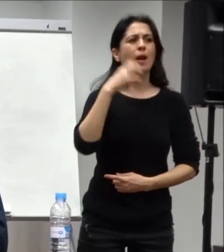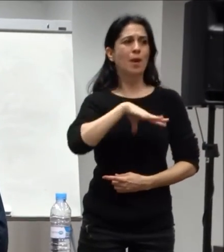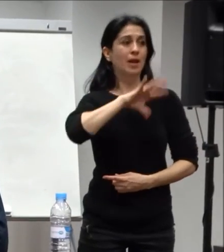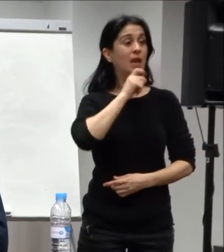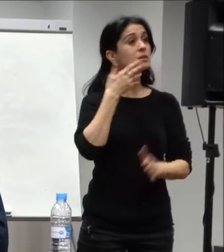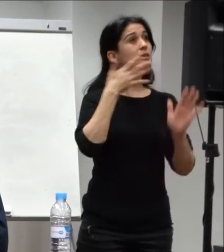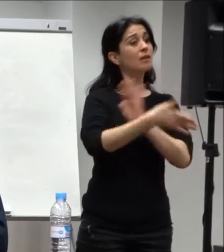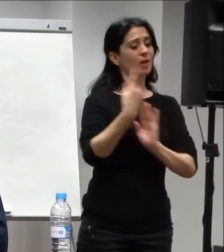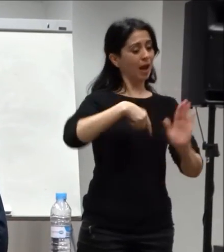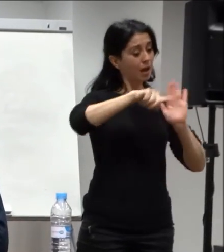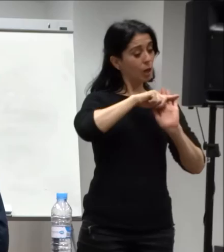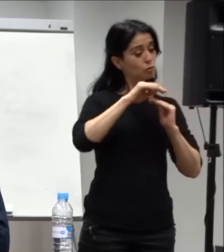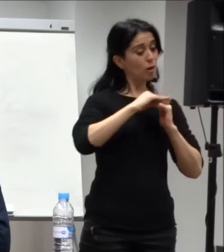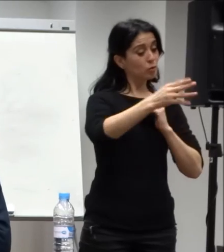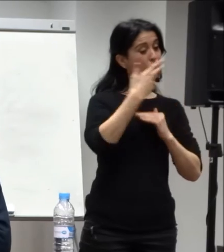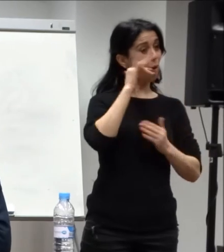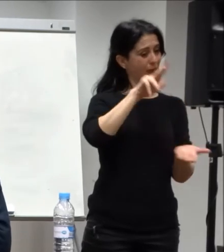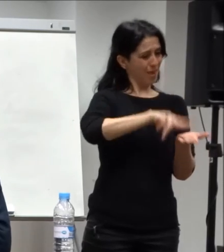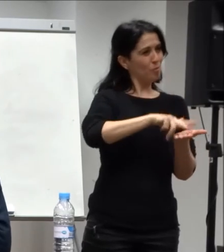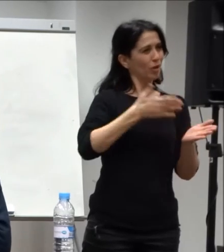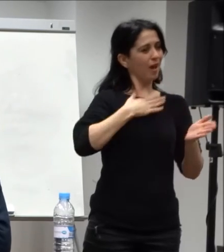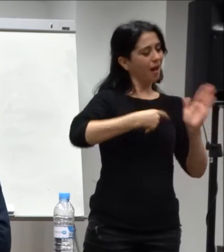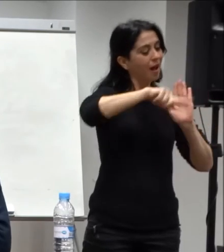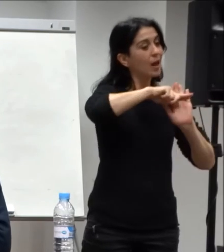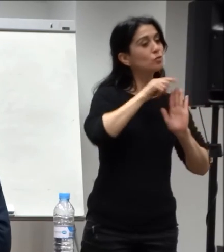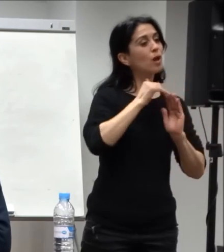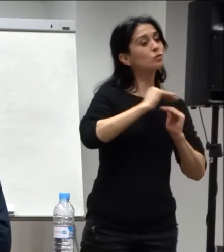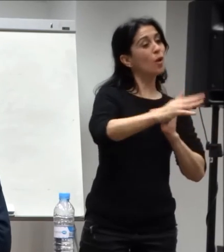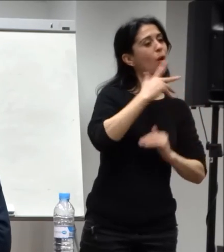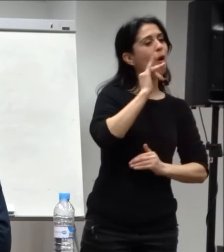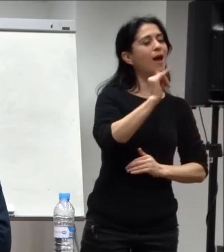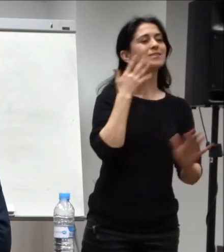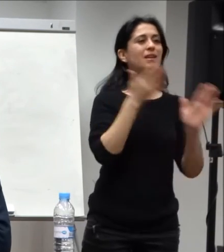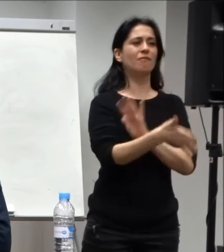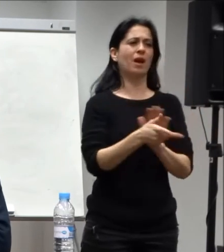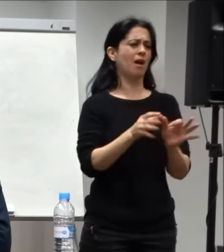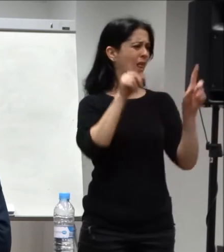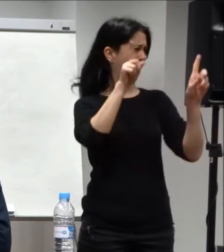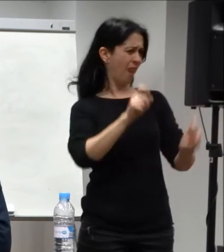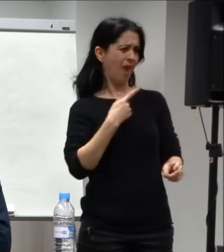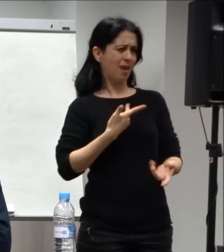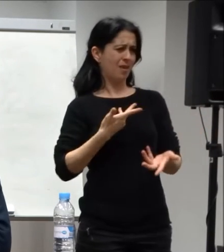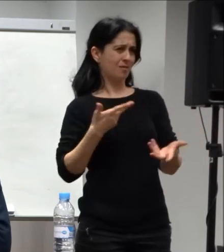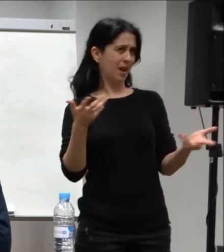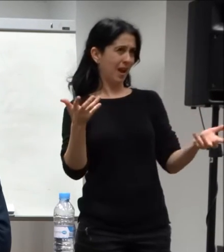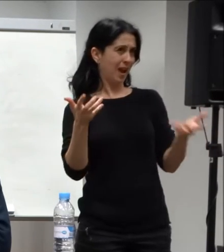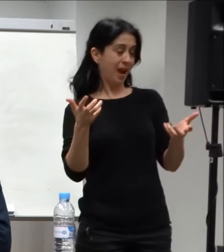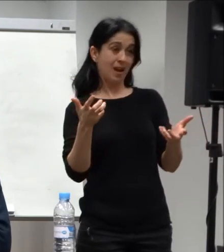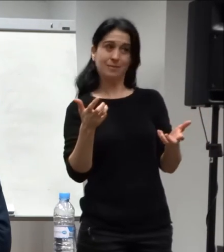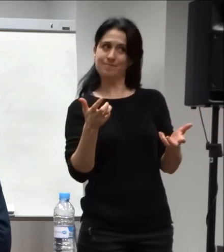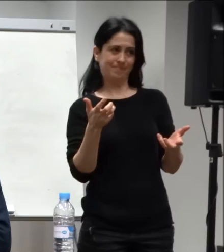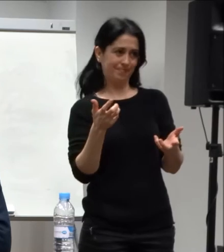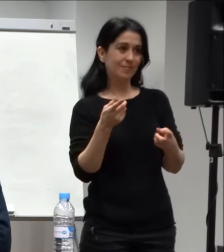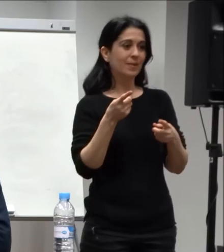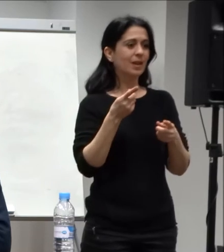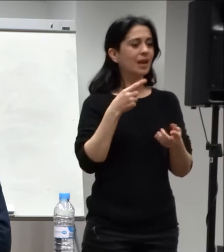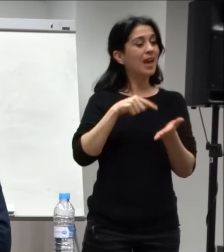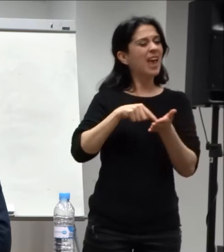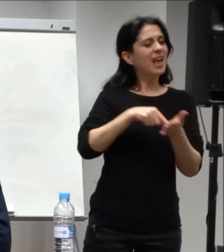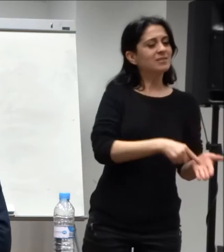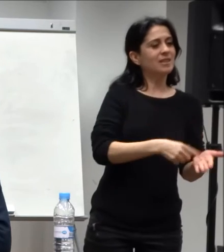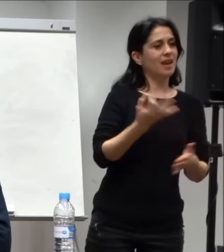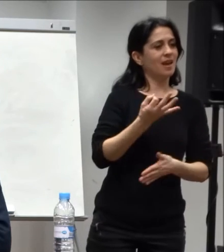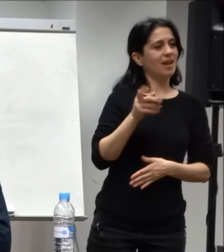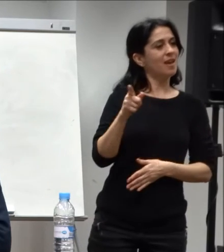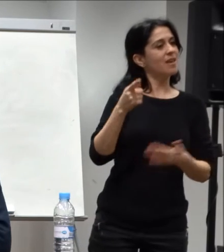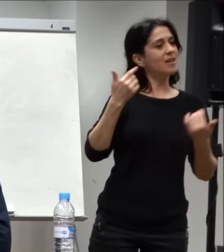cláusula suelo en su préstamo hipotecario tiene garantía de ganarla. Se exige expresamente que uno sea consumidor, es decir, que no se haya suscrito el